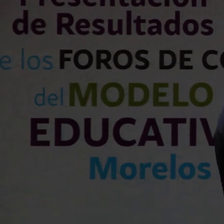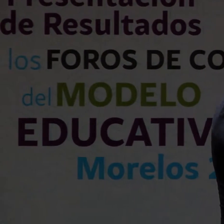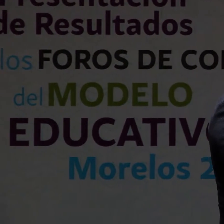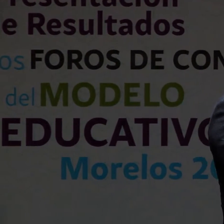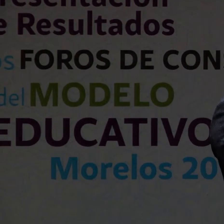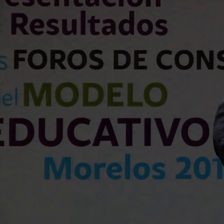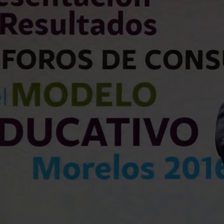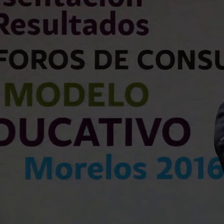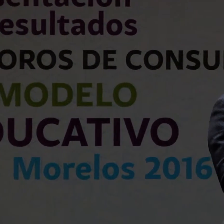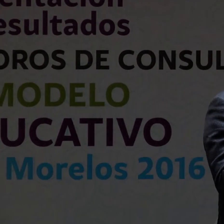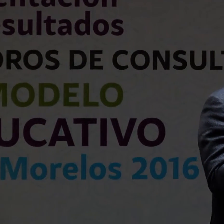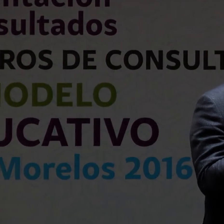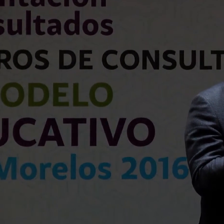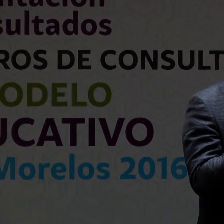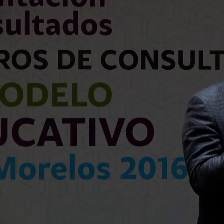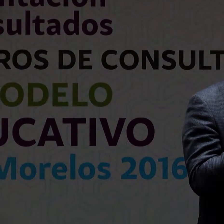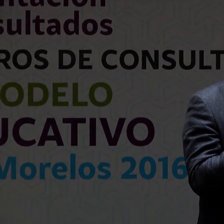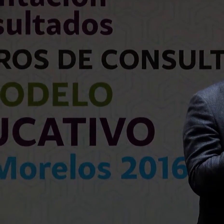Como dijo Mandela,